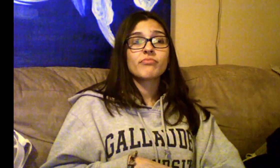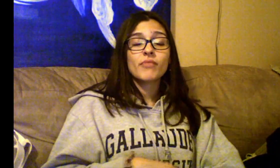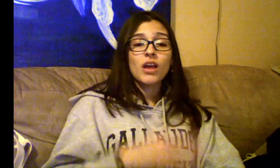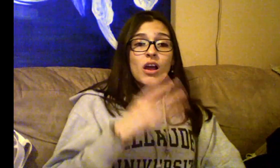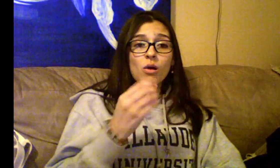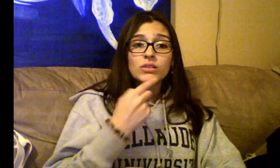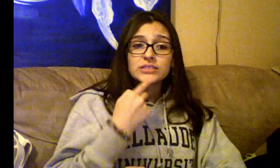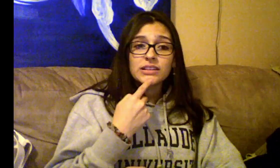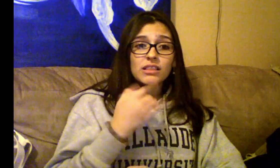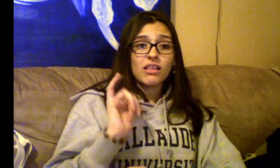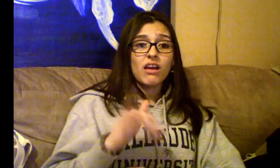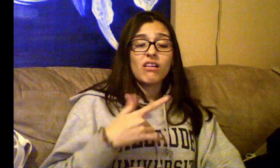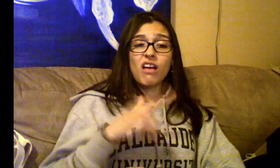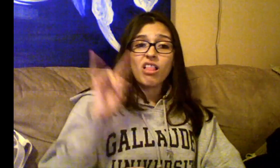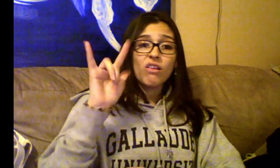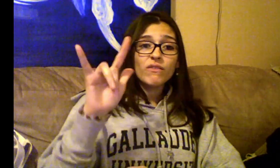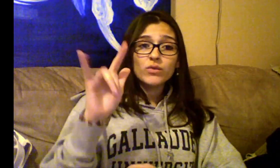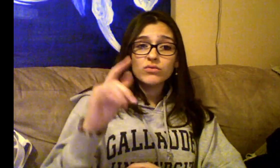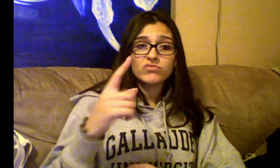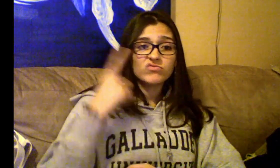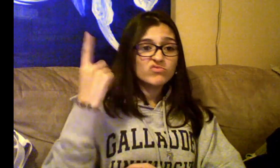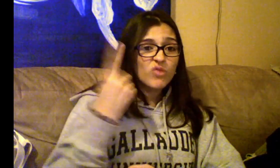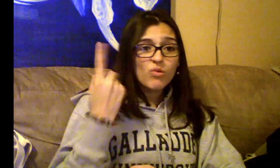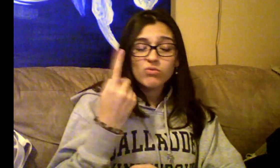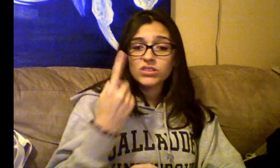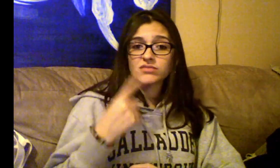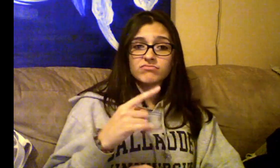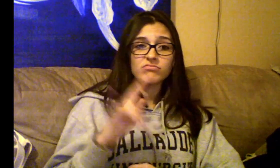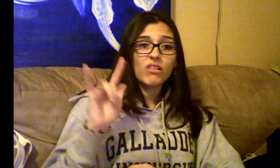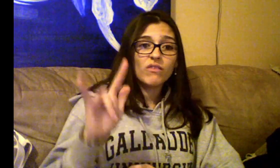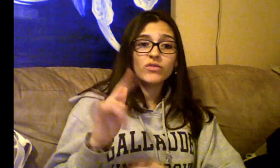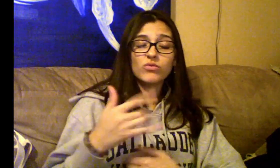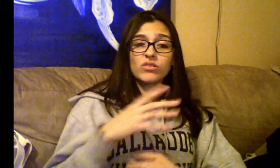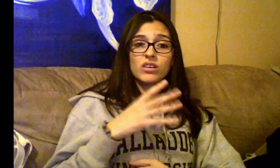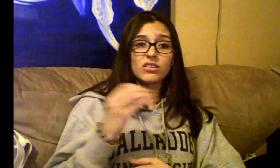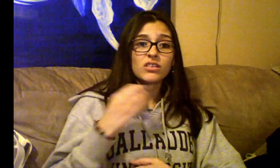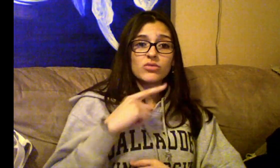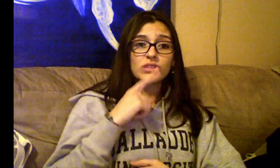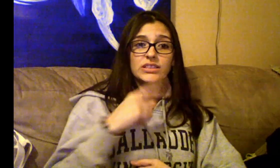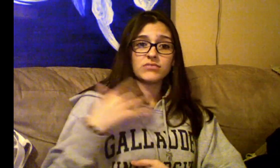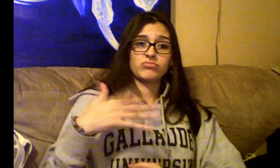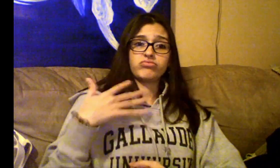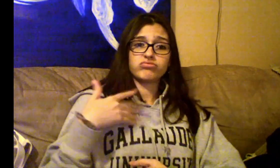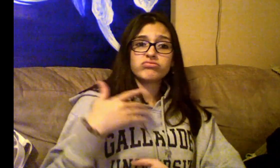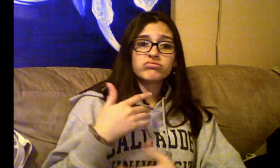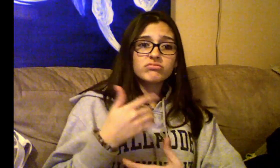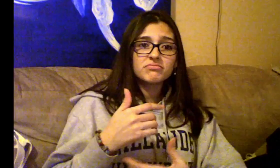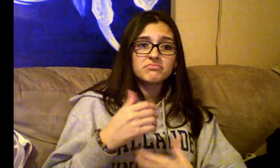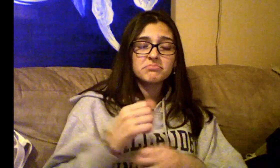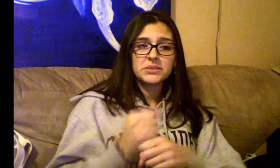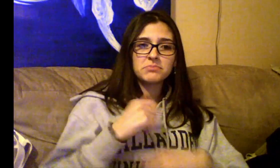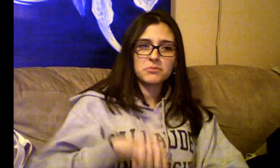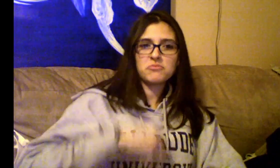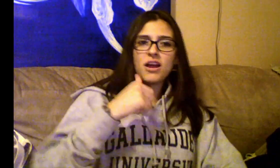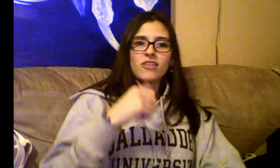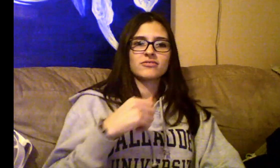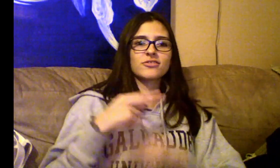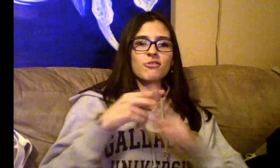ti. También quería decir que te amo, por siempre te voy a amar. Y que wow,